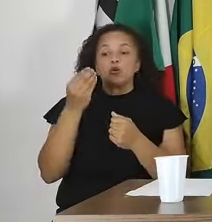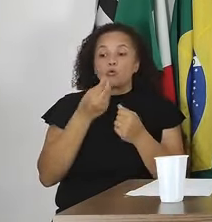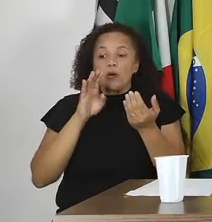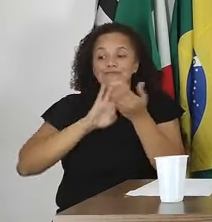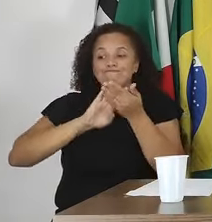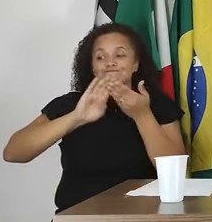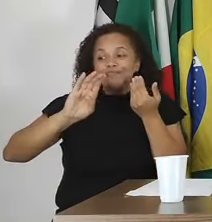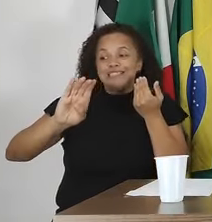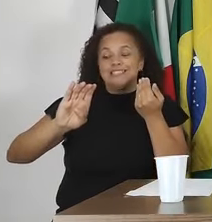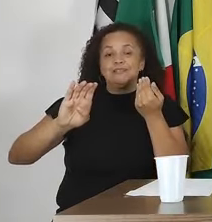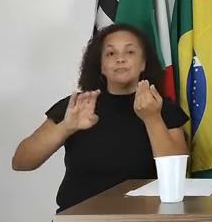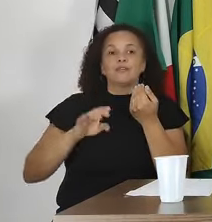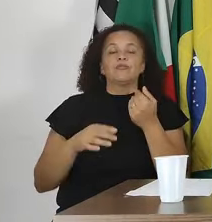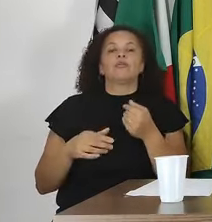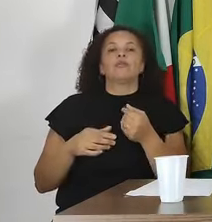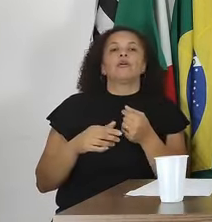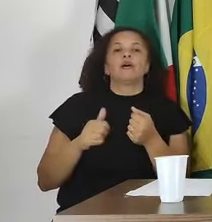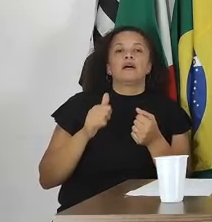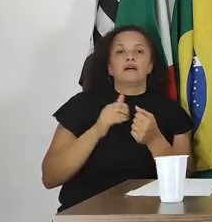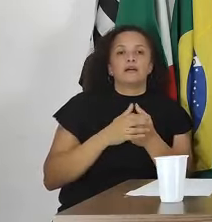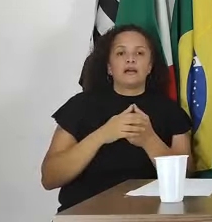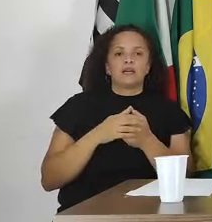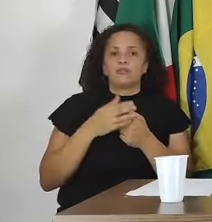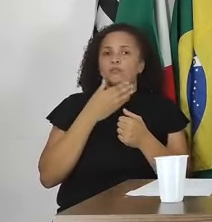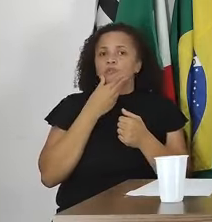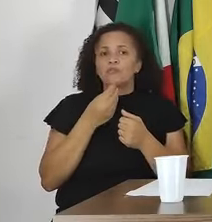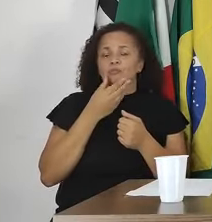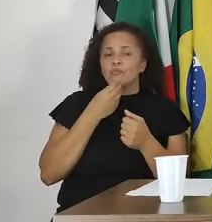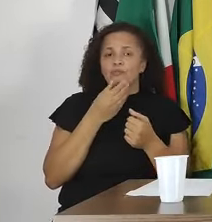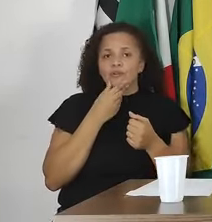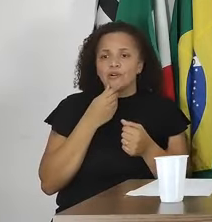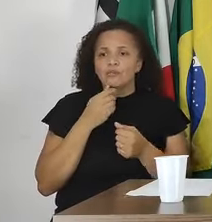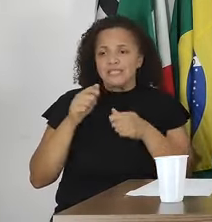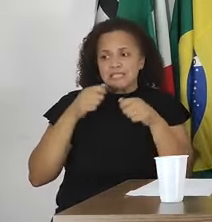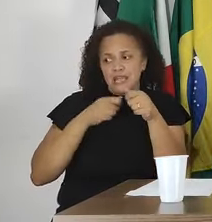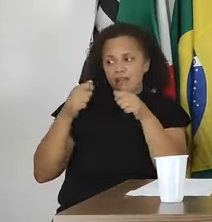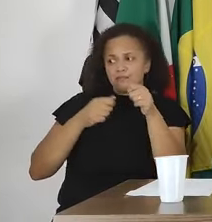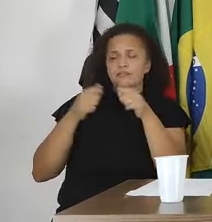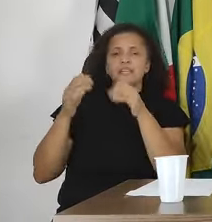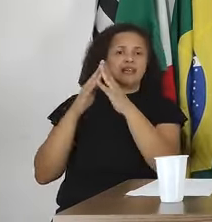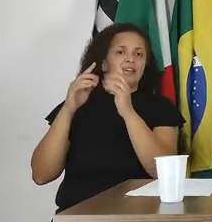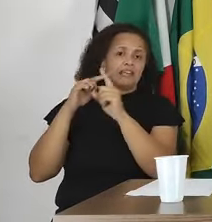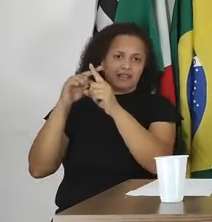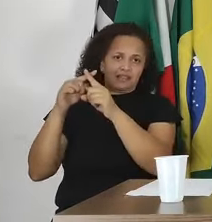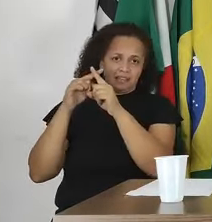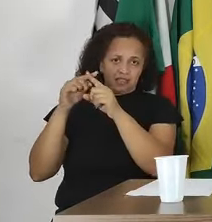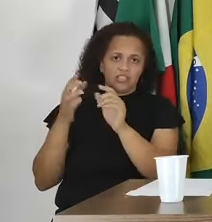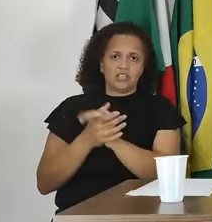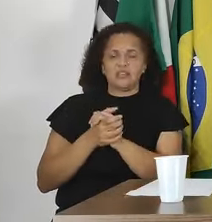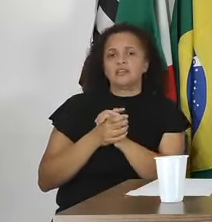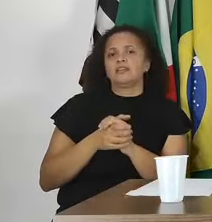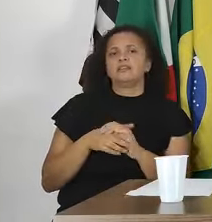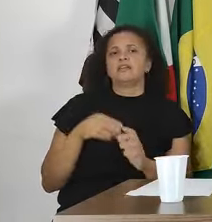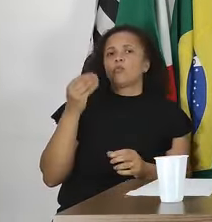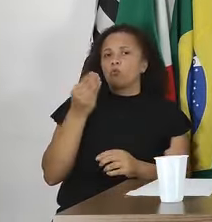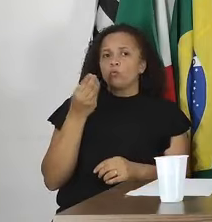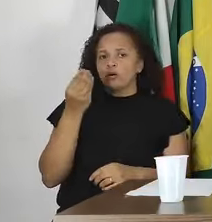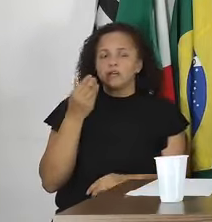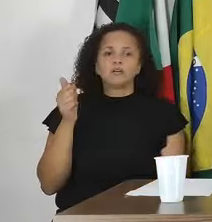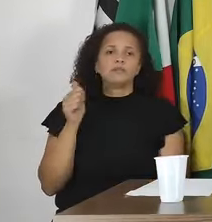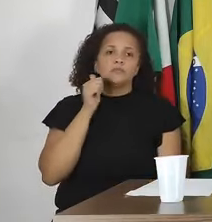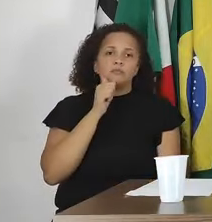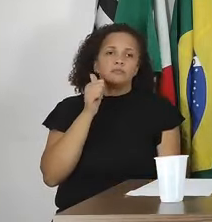mas a mulher dele entrou em pecado. O que aconteceu? Ele foi afastado do ministério e foi para o